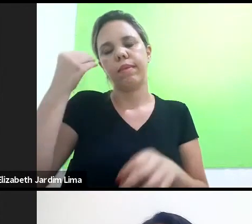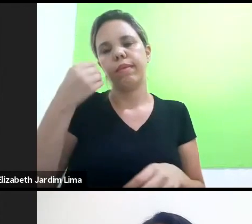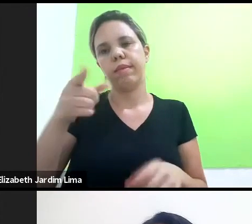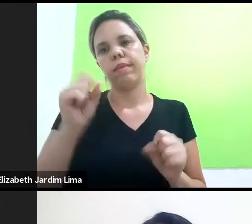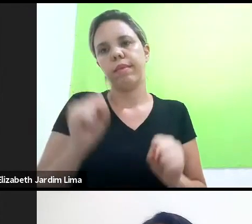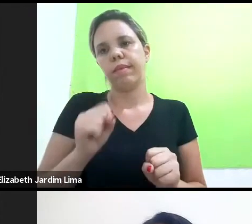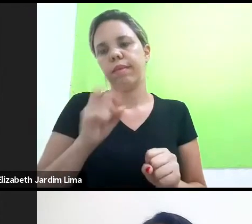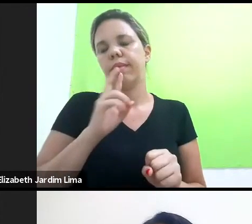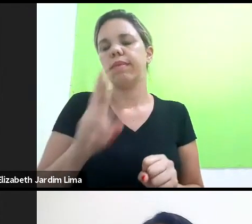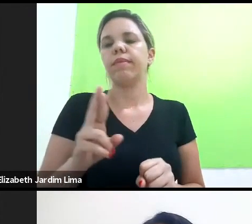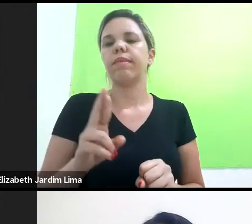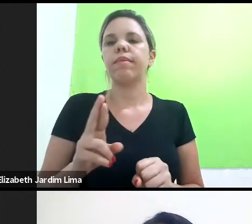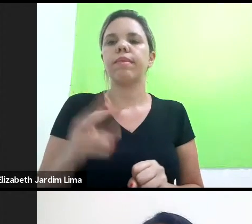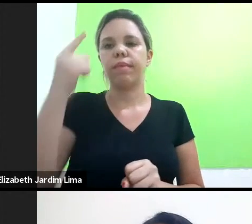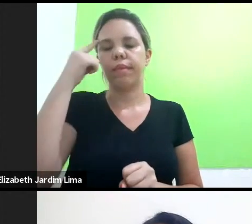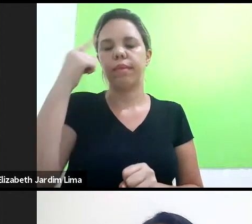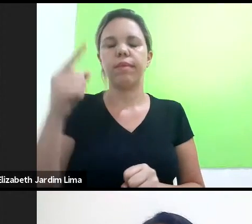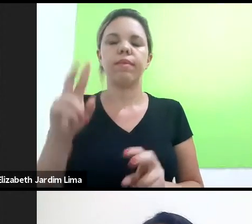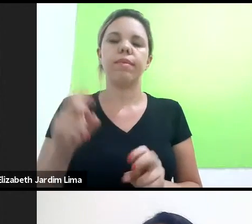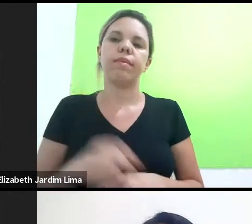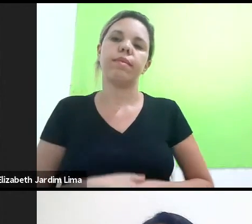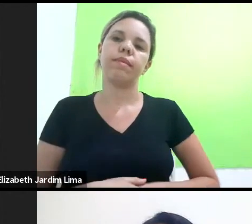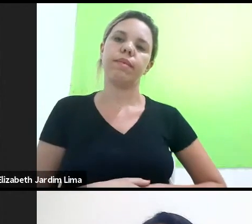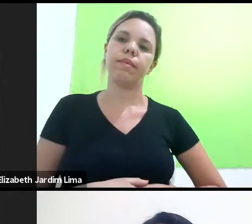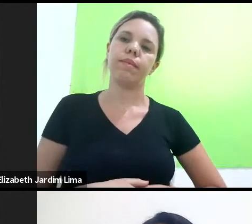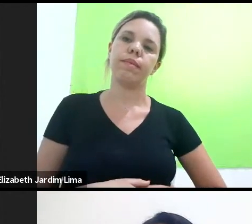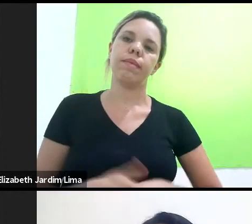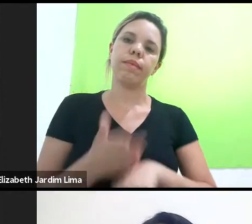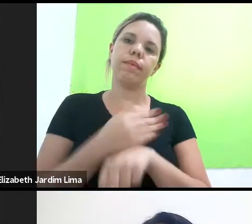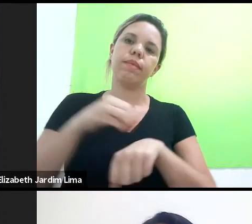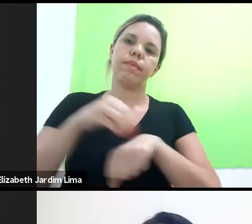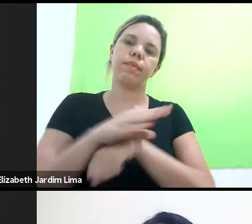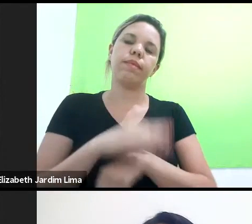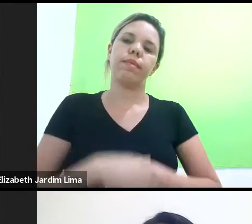dar algumas ideias para a gente sobre isso. E antes de passar a palavra para